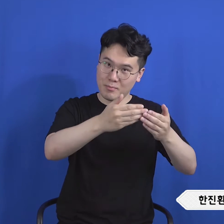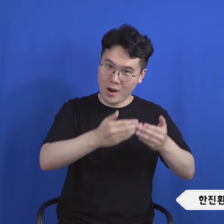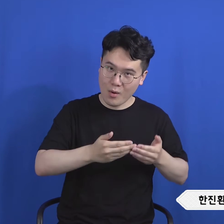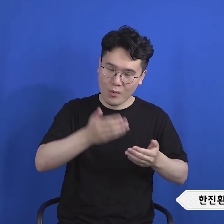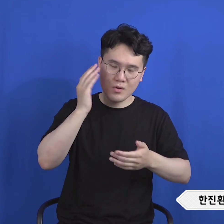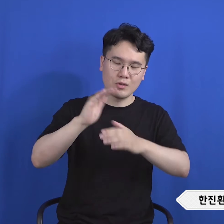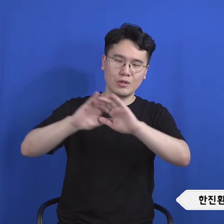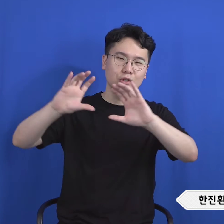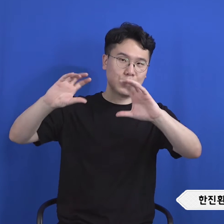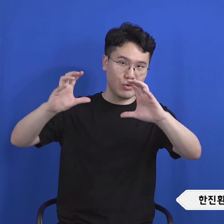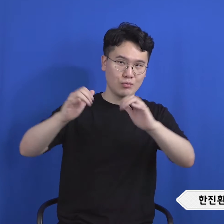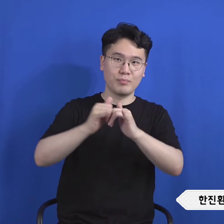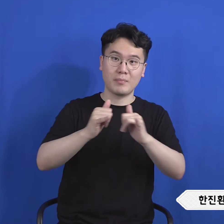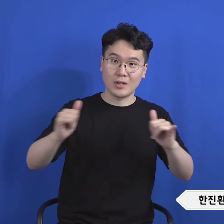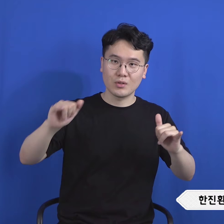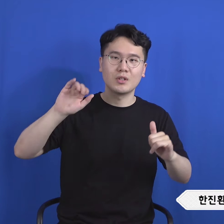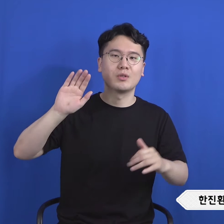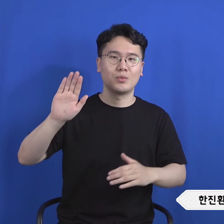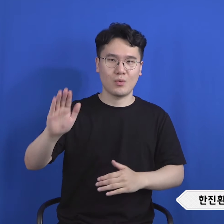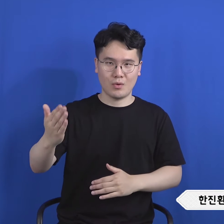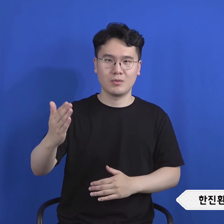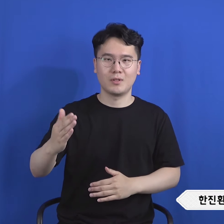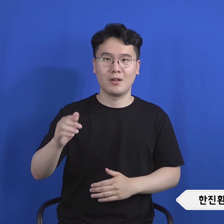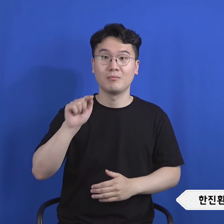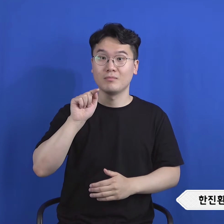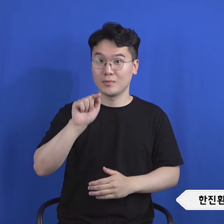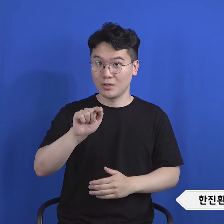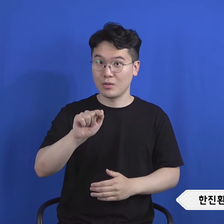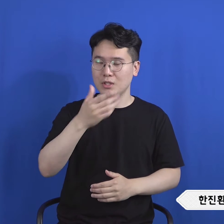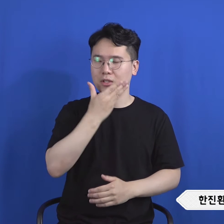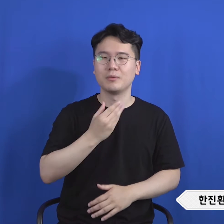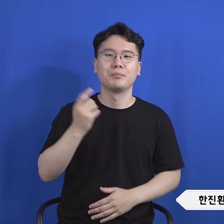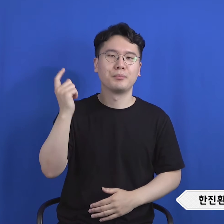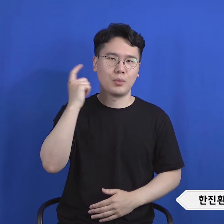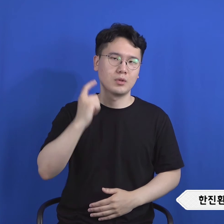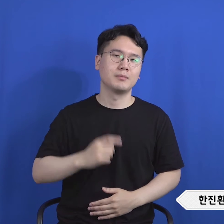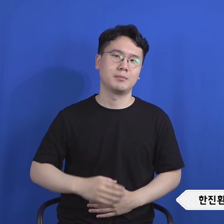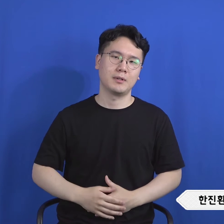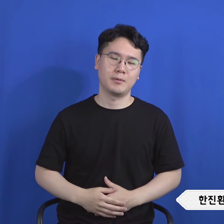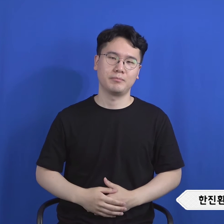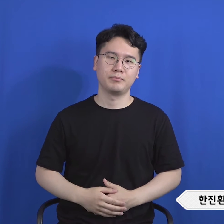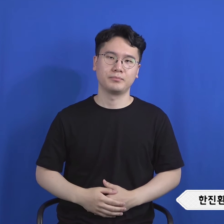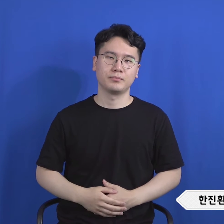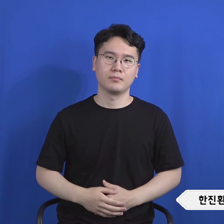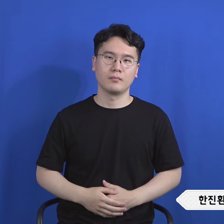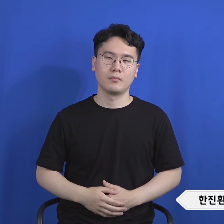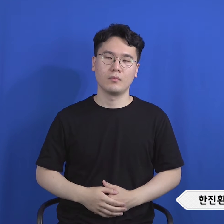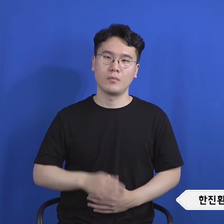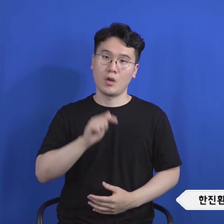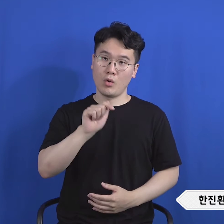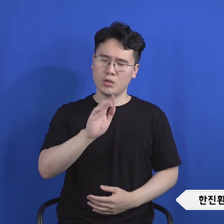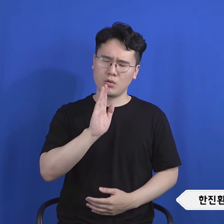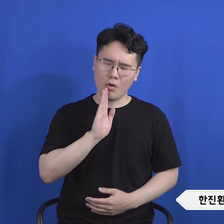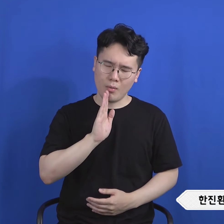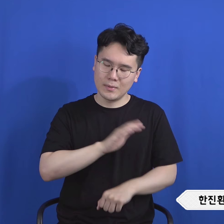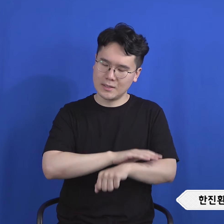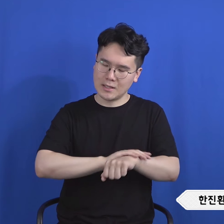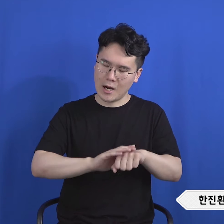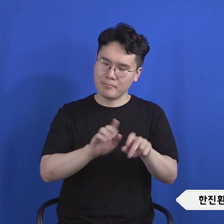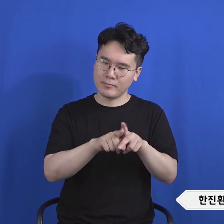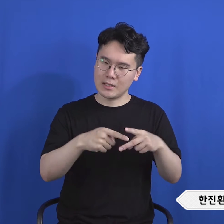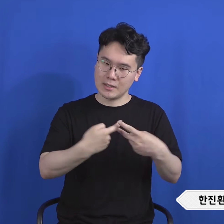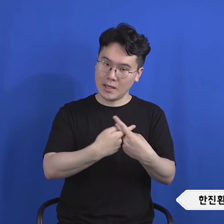백성이 되었습니다. 그것이 복음이죠. 자, 이 복음을 정말로 이해를 하면 두